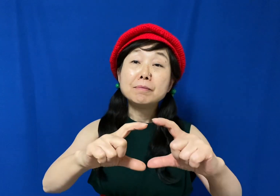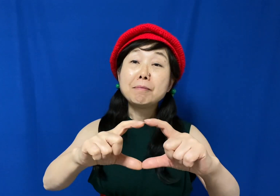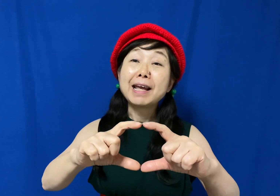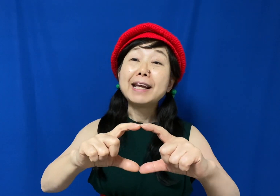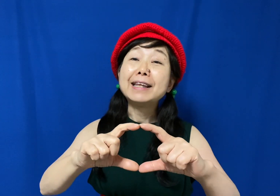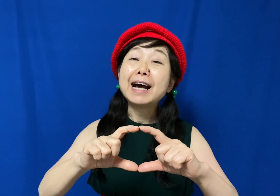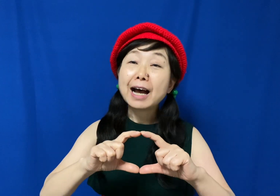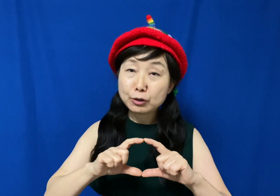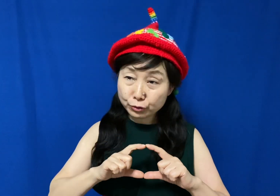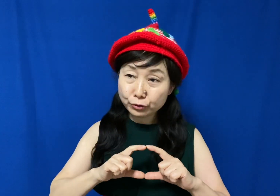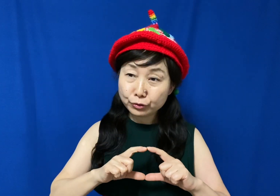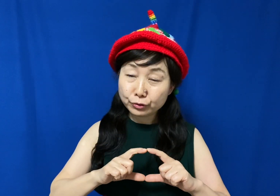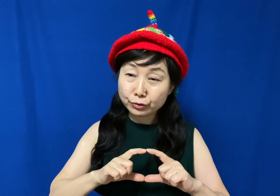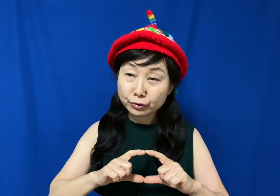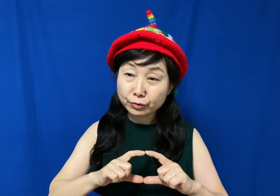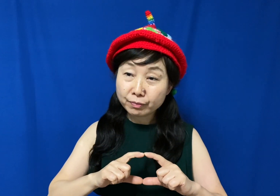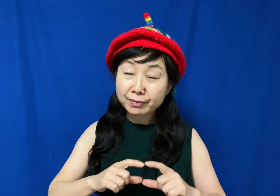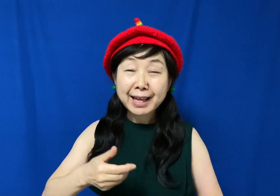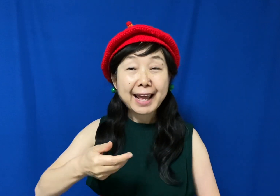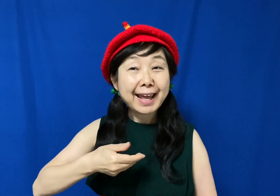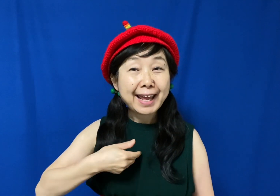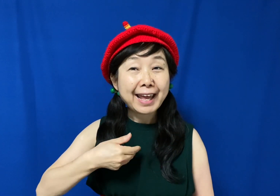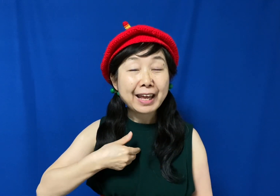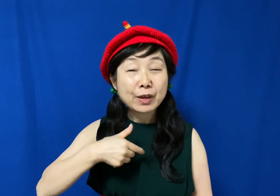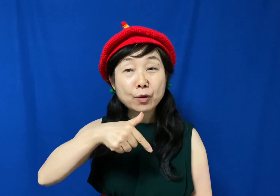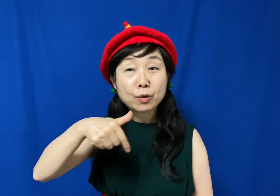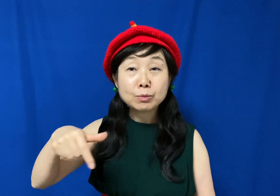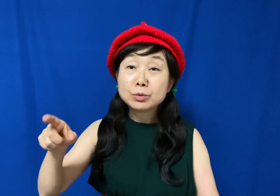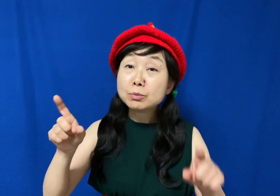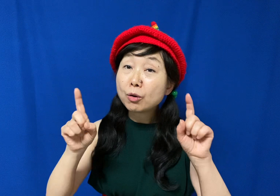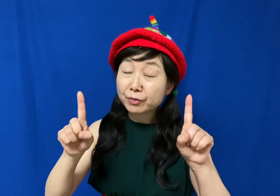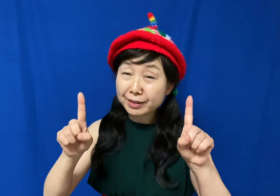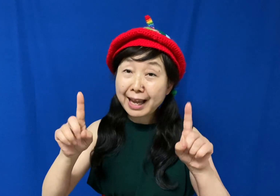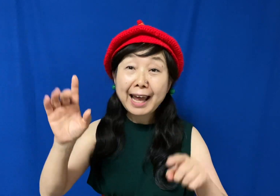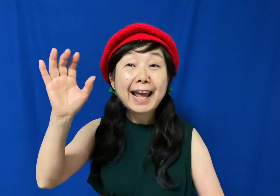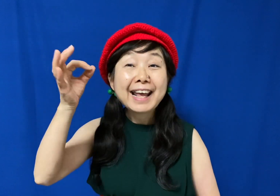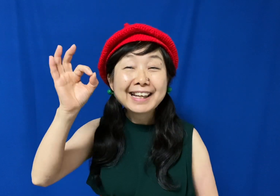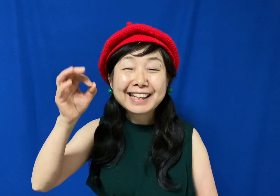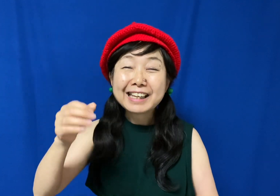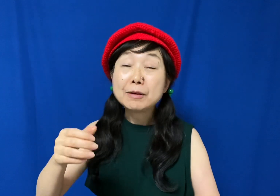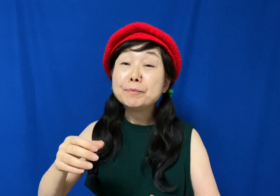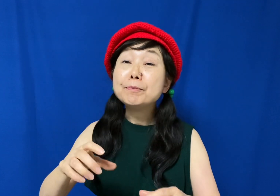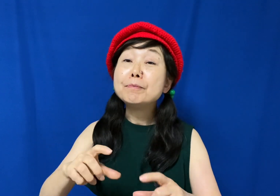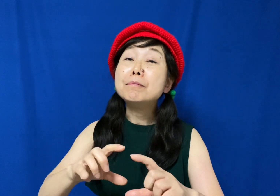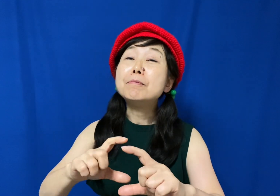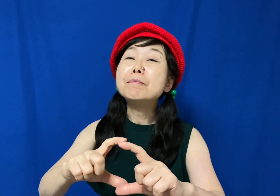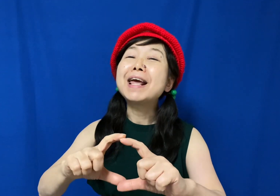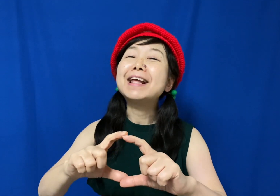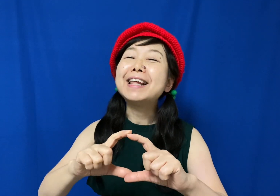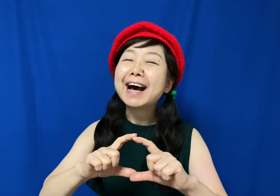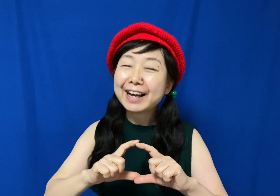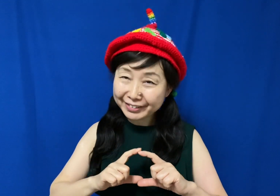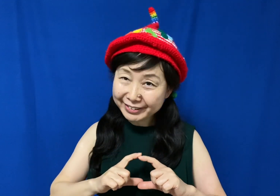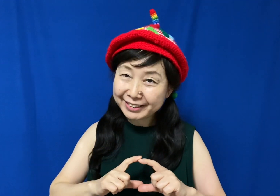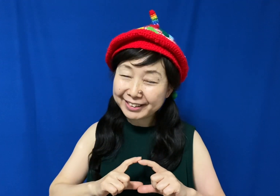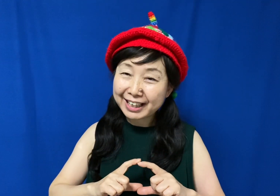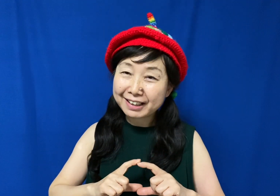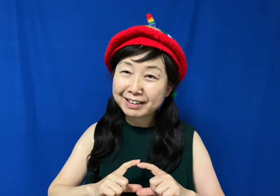メダル、栄養部門で金メダルと表して